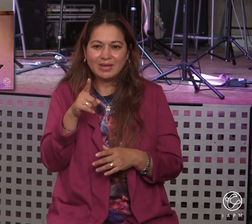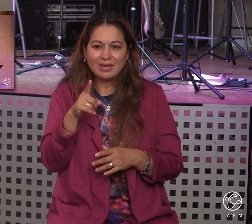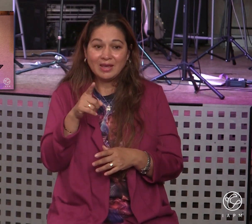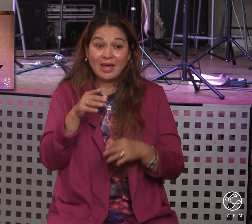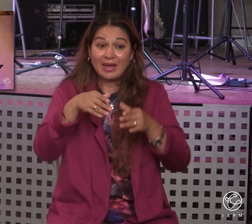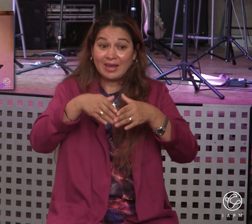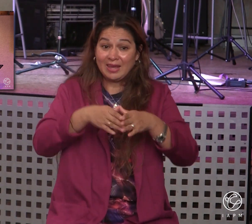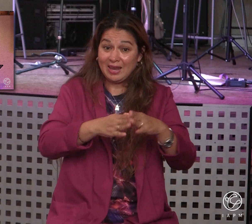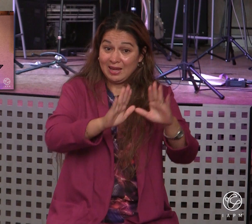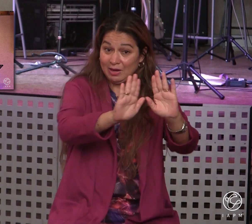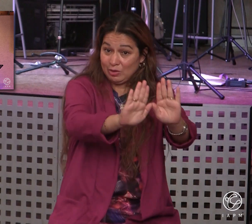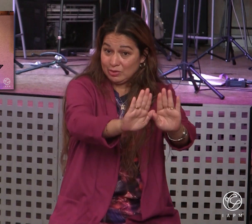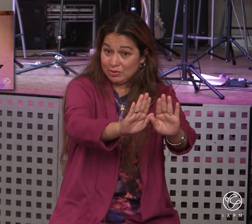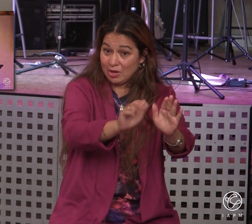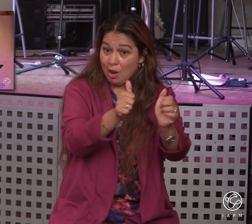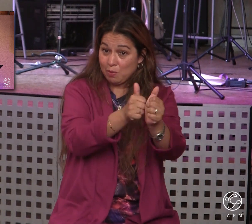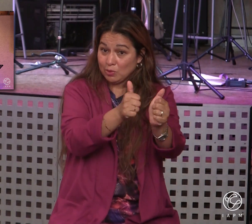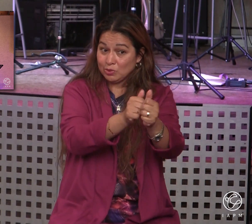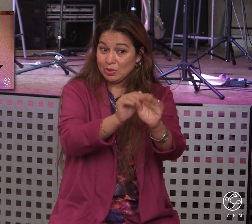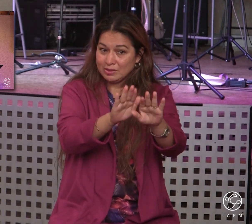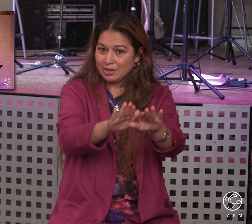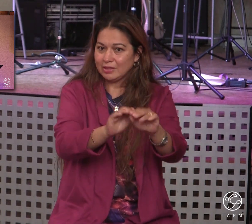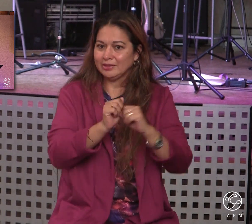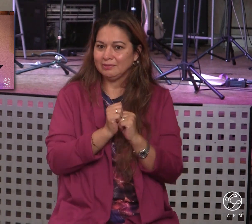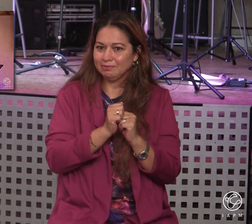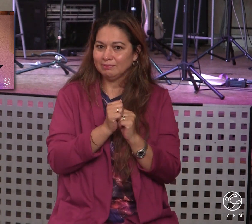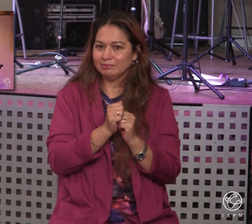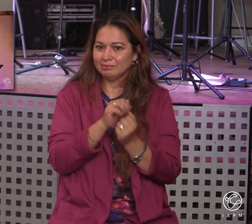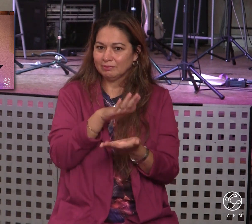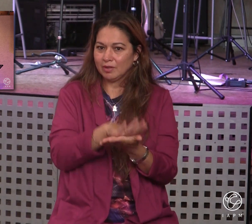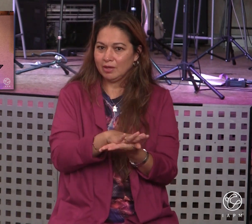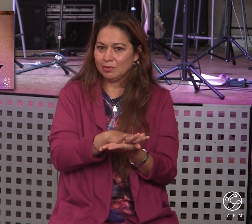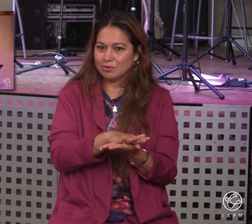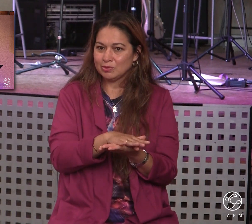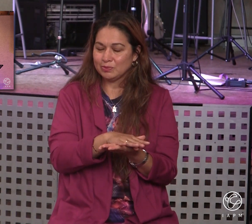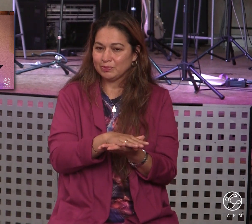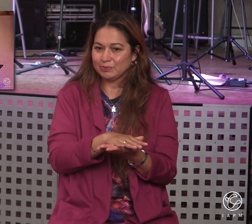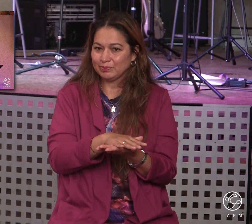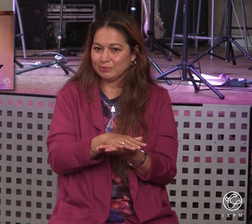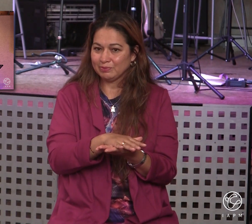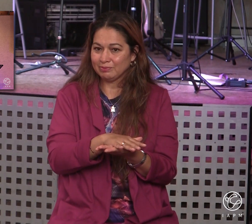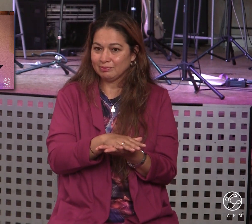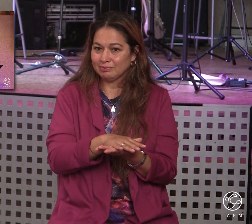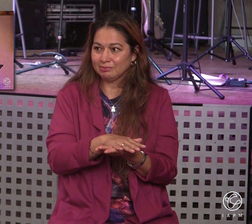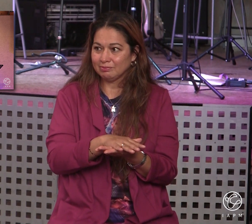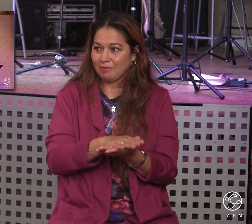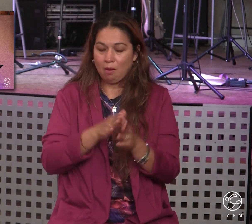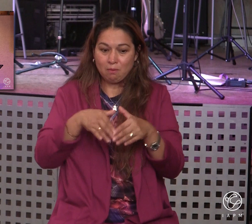hasta el mar, tiene que meterse 4,5 kilómetros y encima los adelanta.